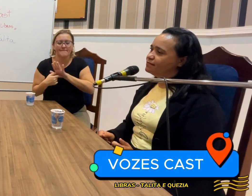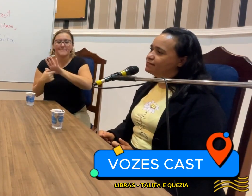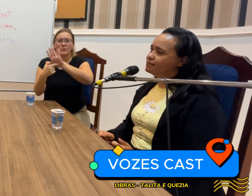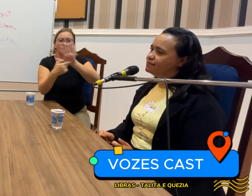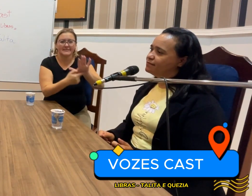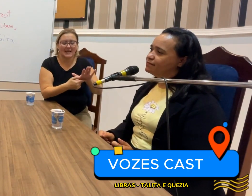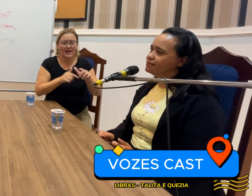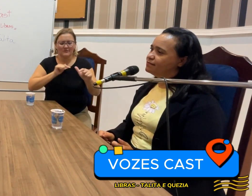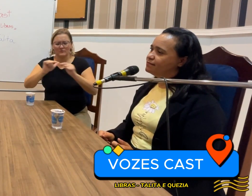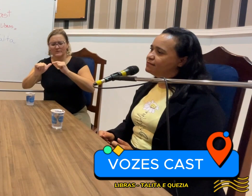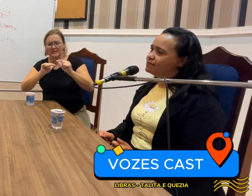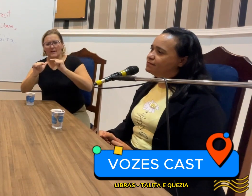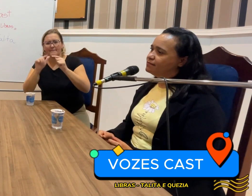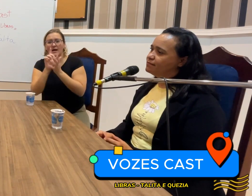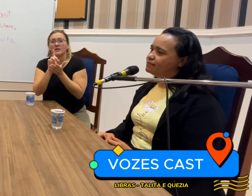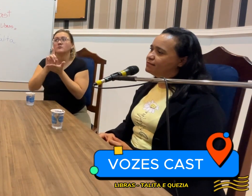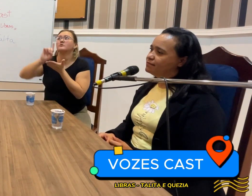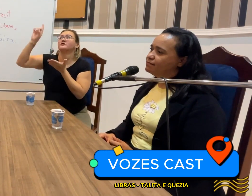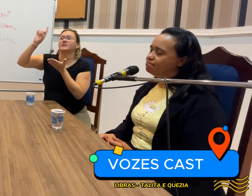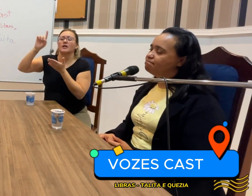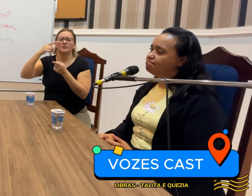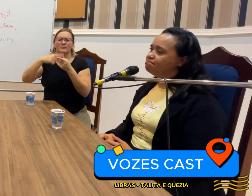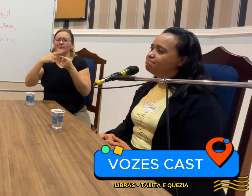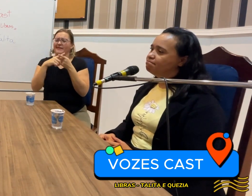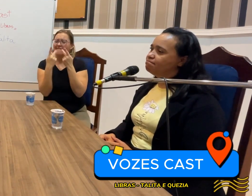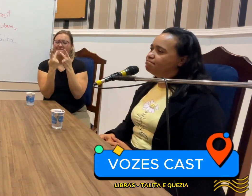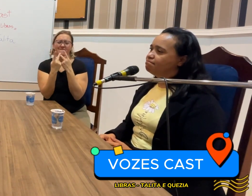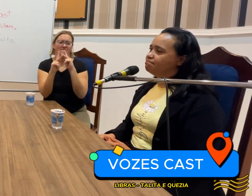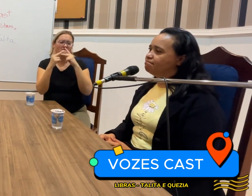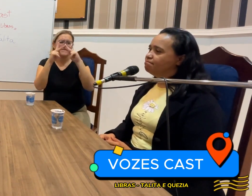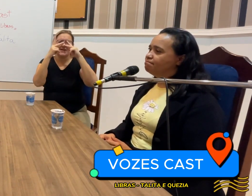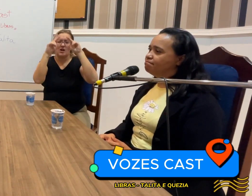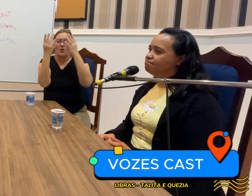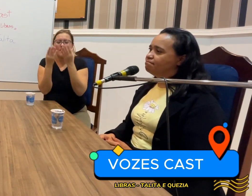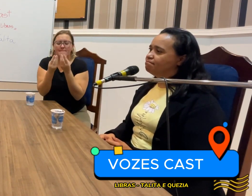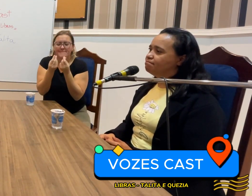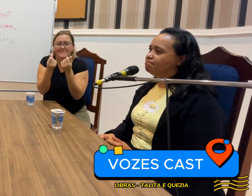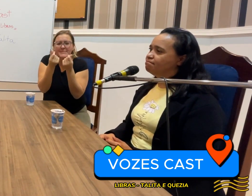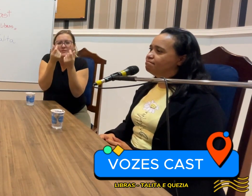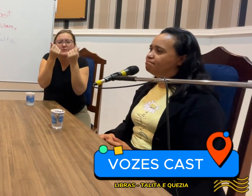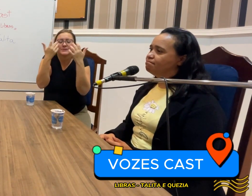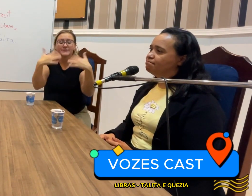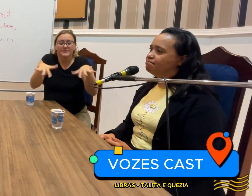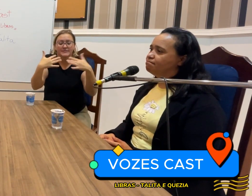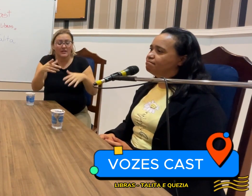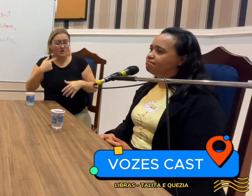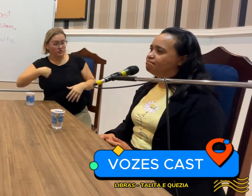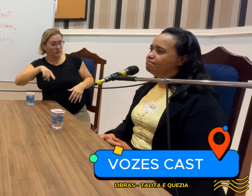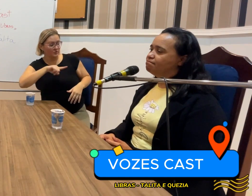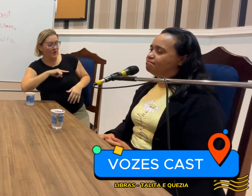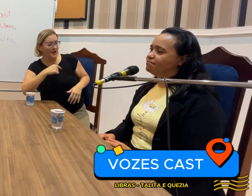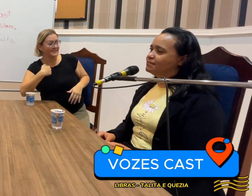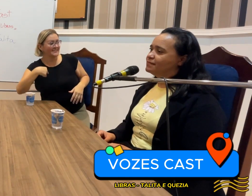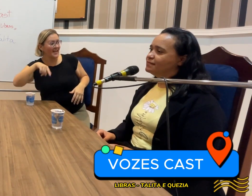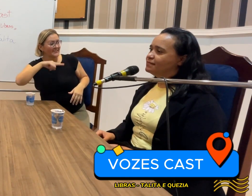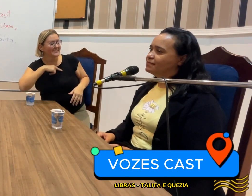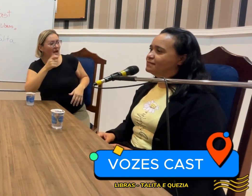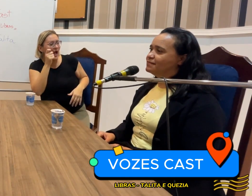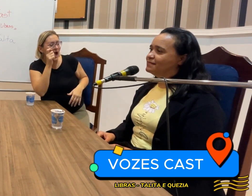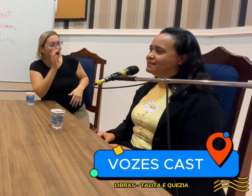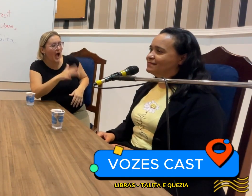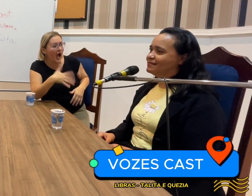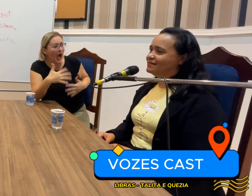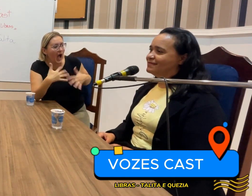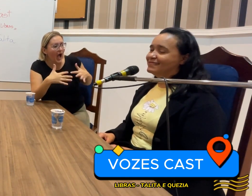obra, porque ela é valiosíssima para Deus. Se é para nós, gente, se eu fico encantada conversando com elas, elas são